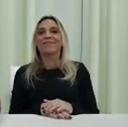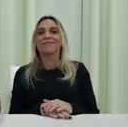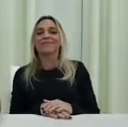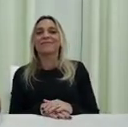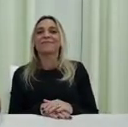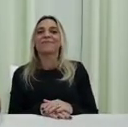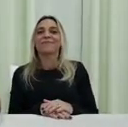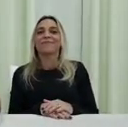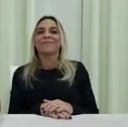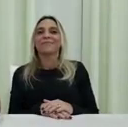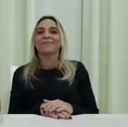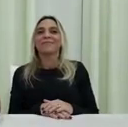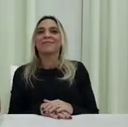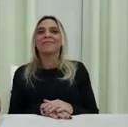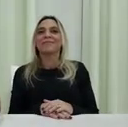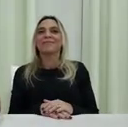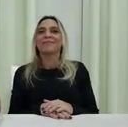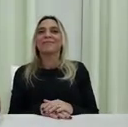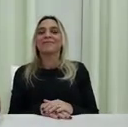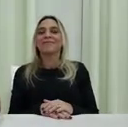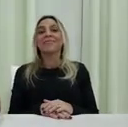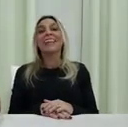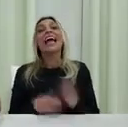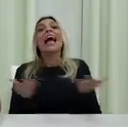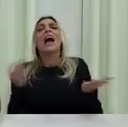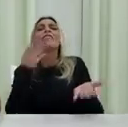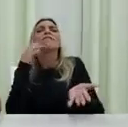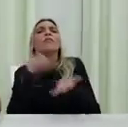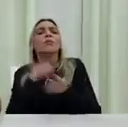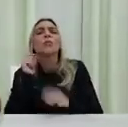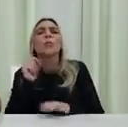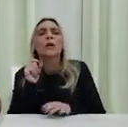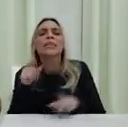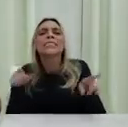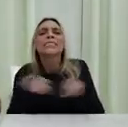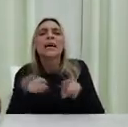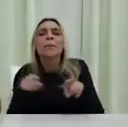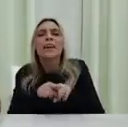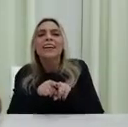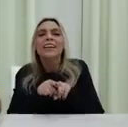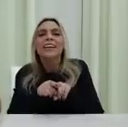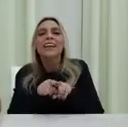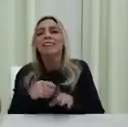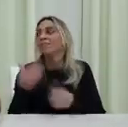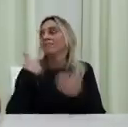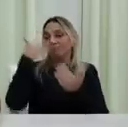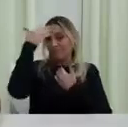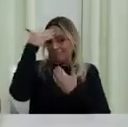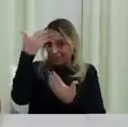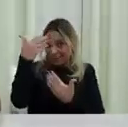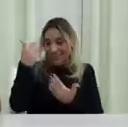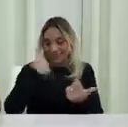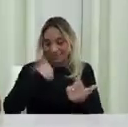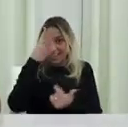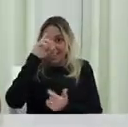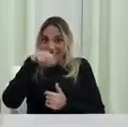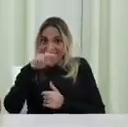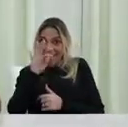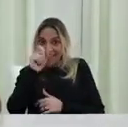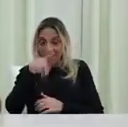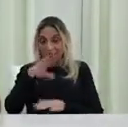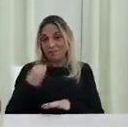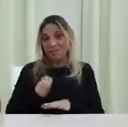Como é que é? Fala alto aí, cara. Páscoa. Ah, tá ok, valeu. Então, obrigado, Renata, pela